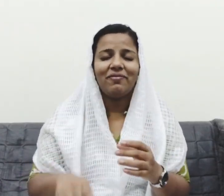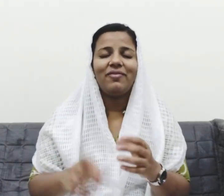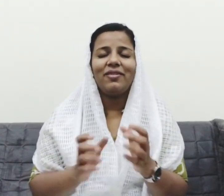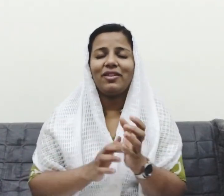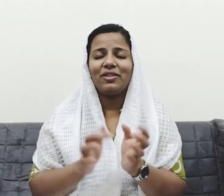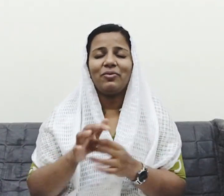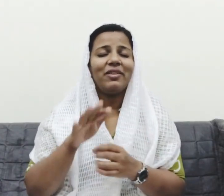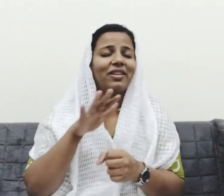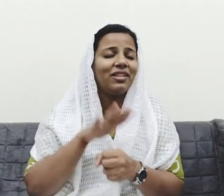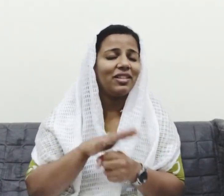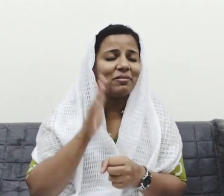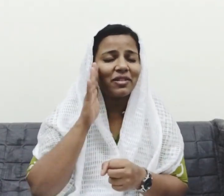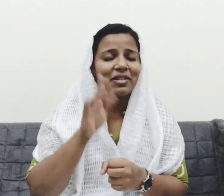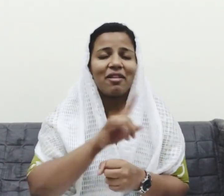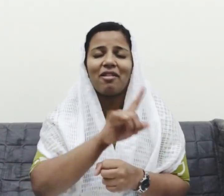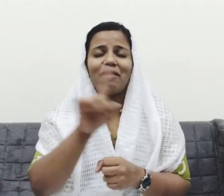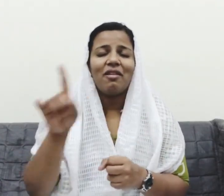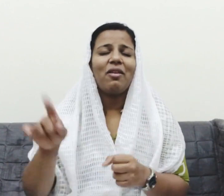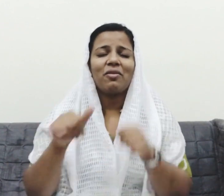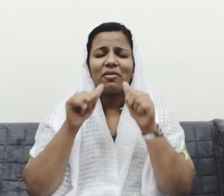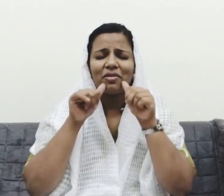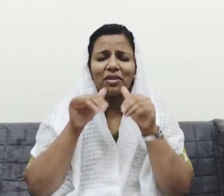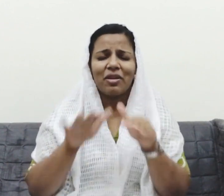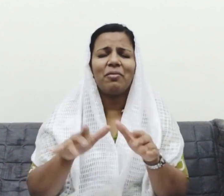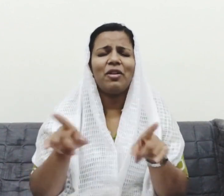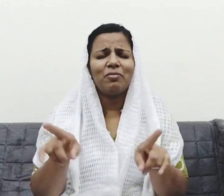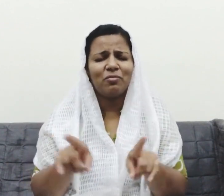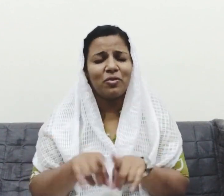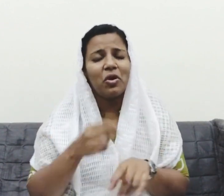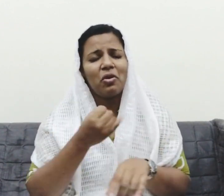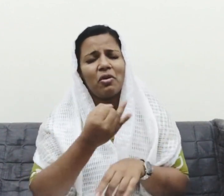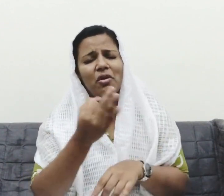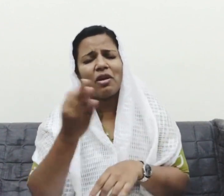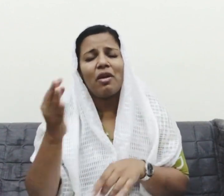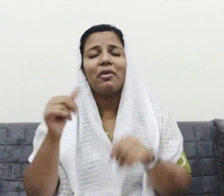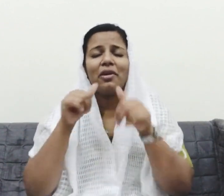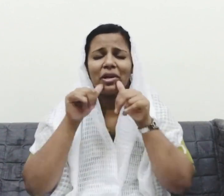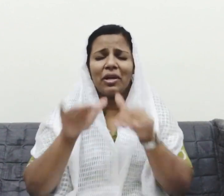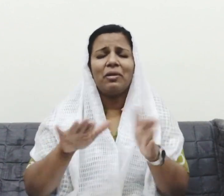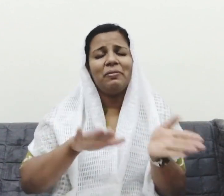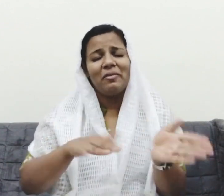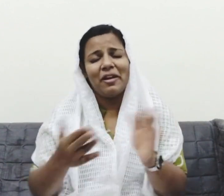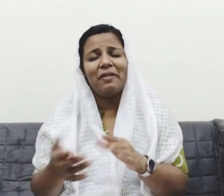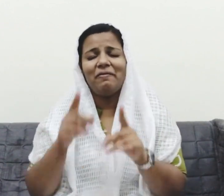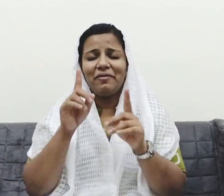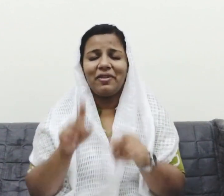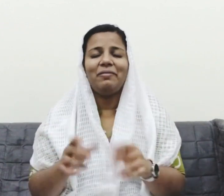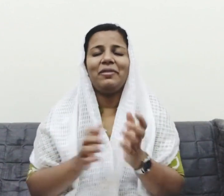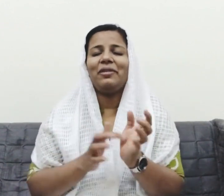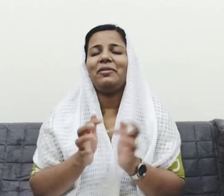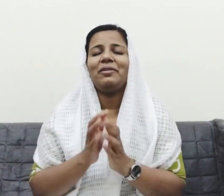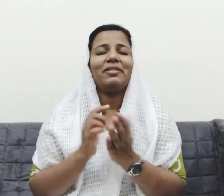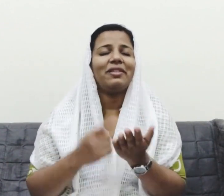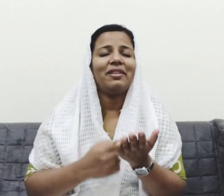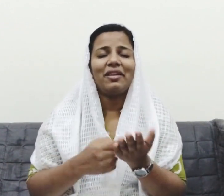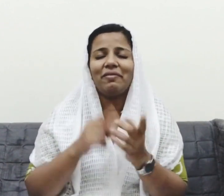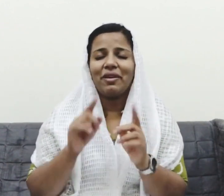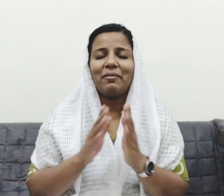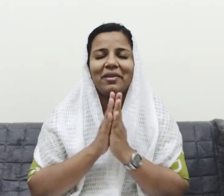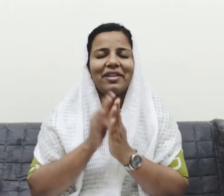കർത്താവെ, ഇന്ന് പ്രഭാതത്തിൽ ഈ സന്ദേശം കേൾക്കുമ്പോൾ അവർക്ക് അനുഗ്രഹമാകുന്നതുപോലെ നിന്റെ കുഞ്ഞുങ്ങൾ അനേകർക്ക് അനുഗ്രഹമായി തീരുവാൻ തക്കണം കർത്താവ് ഇടവരുത്തണം. കർത്താവെ,